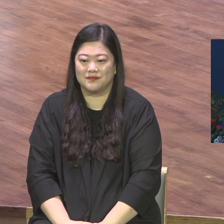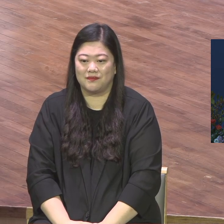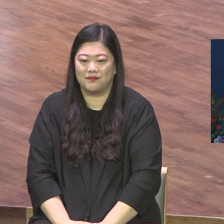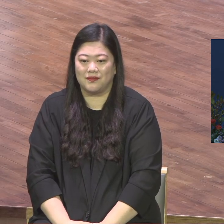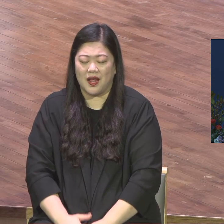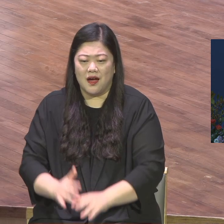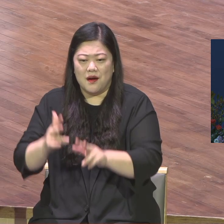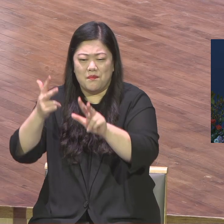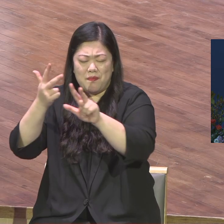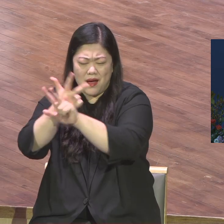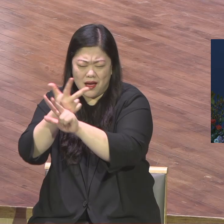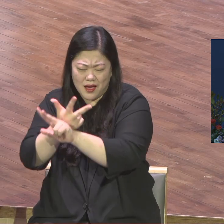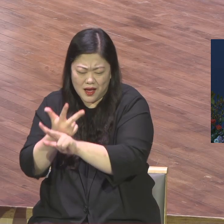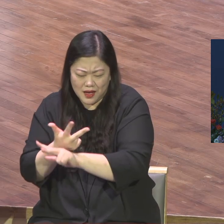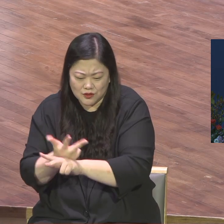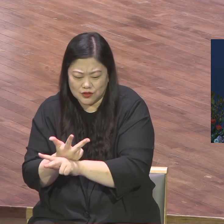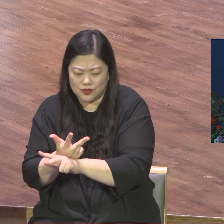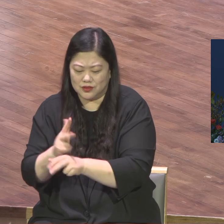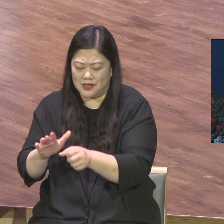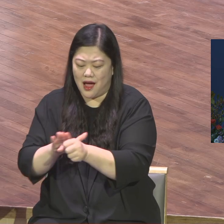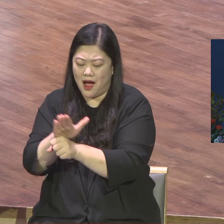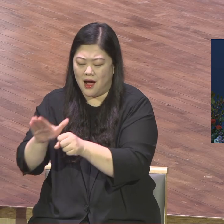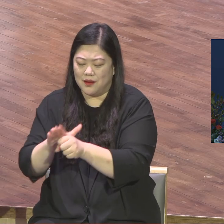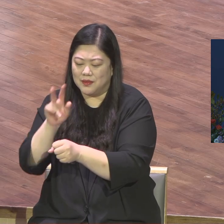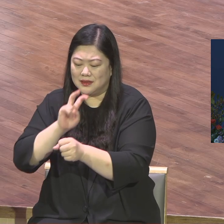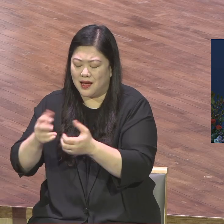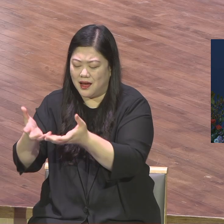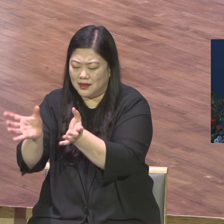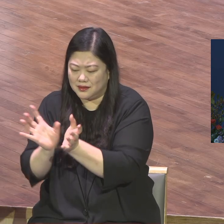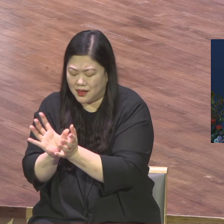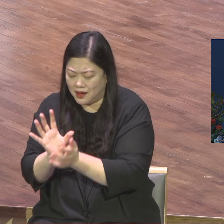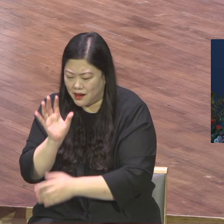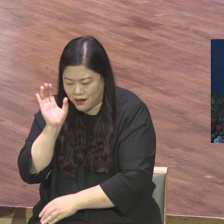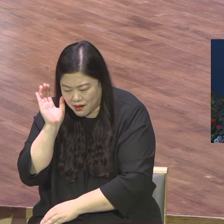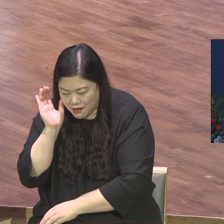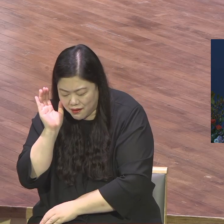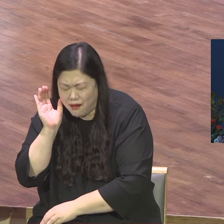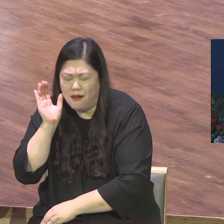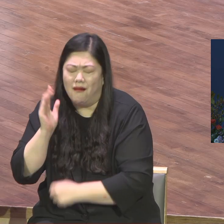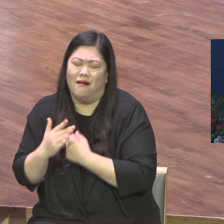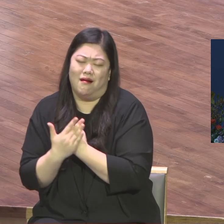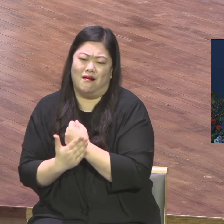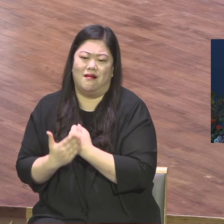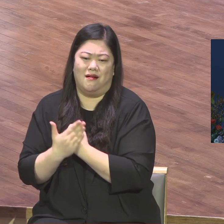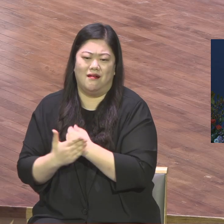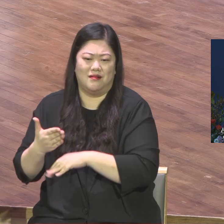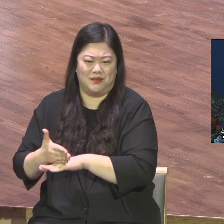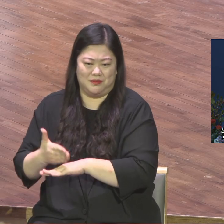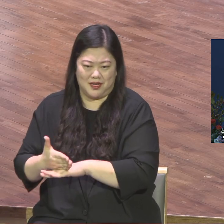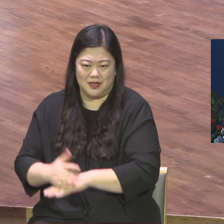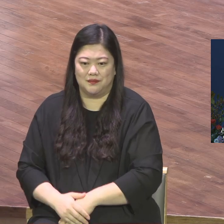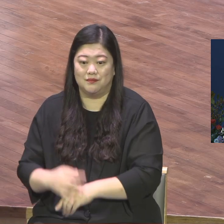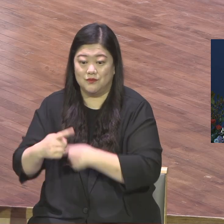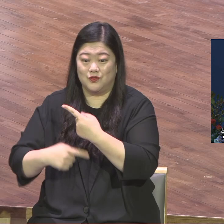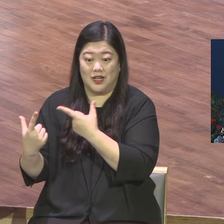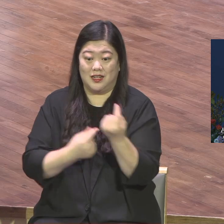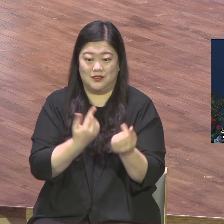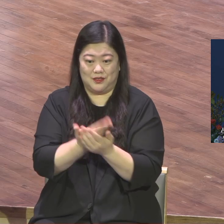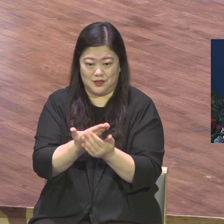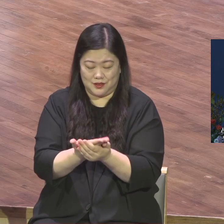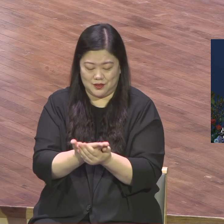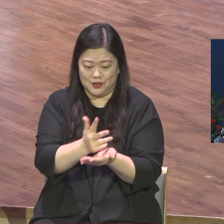이렇게 힘찬 찬양을 들려주시는 찬양대 감사를 드립니다. 신앙 고백합니다.